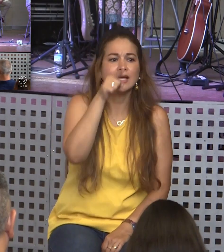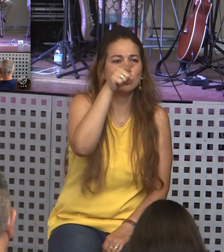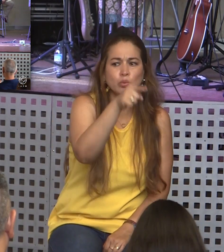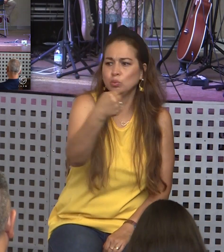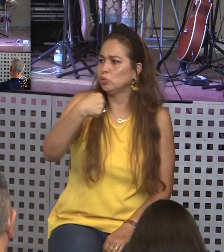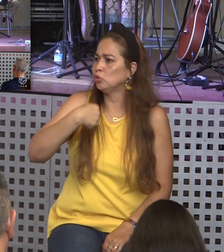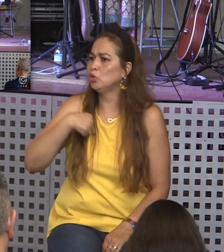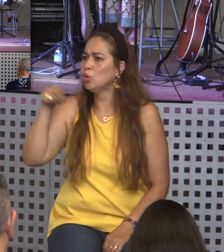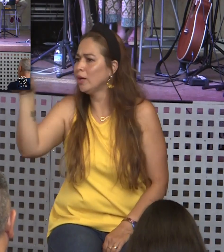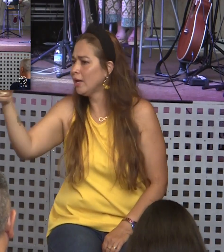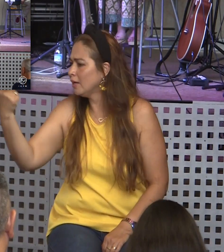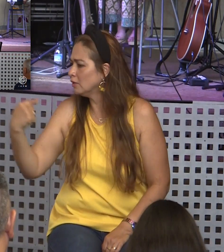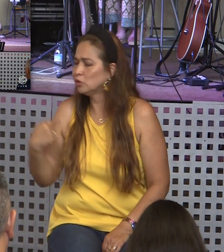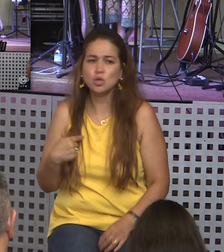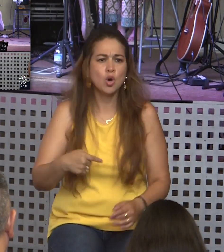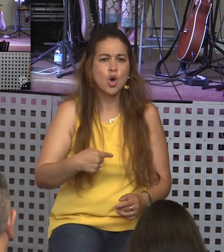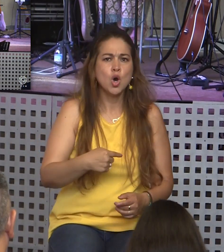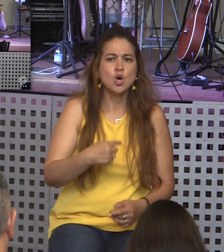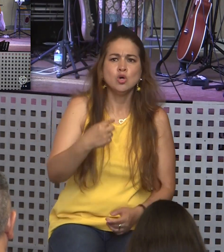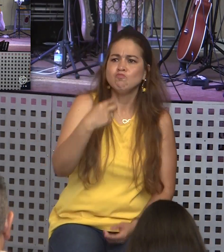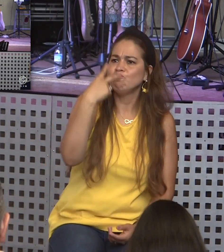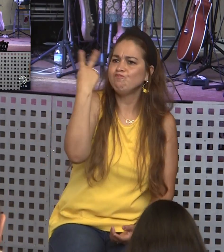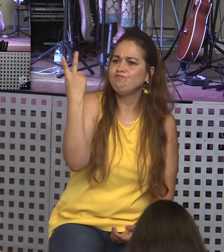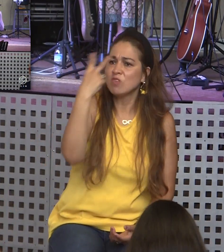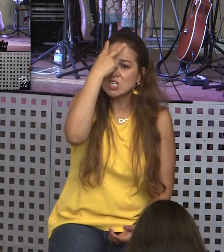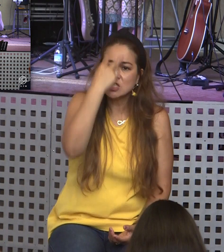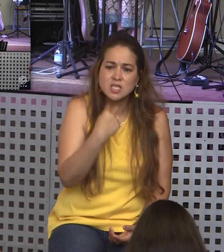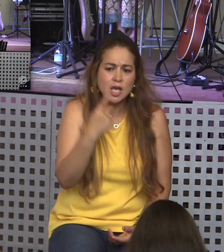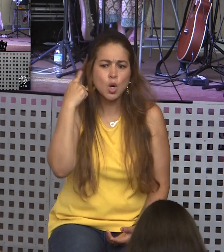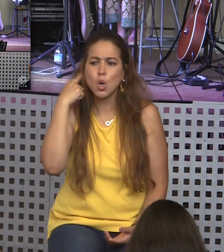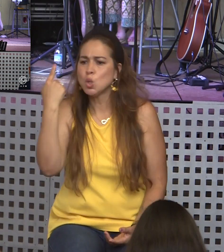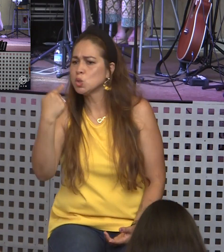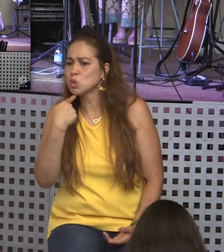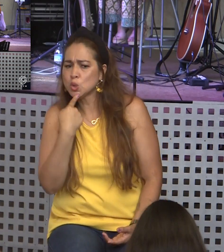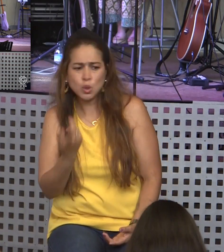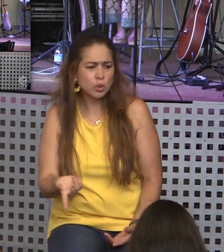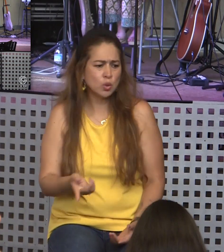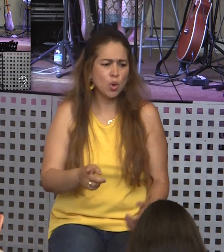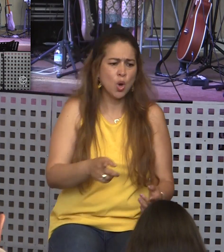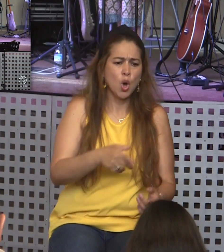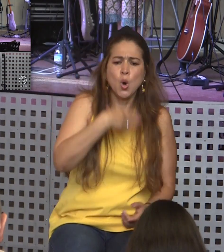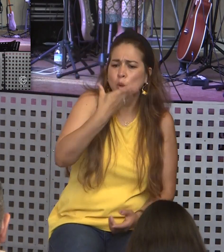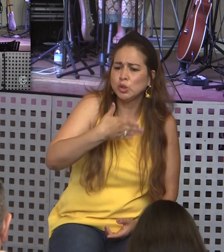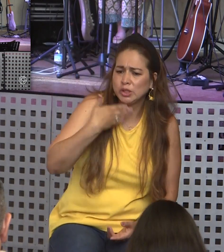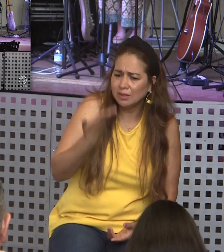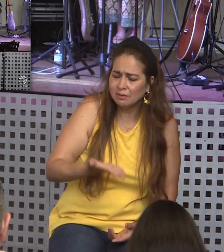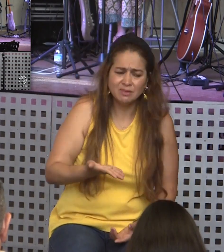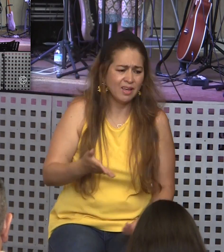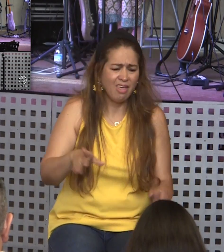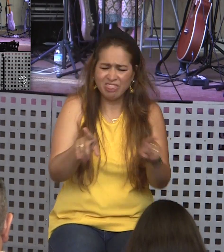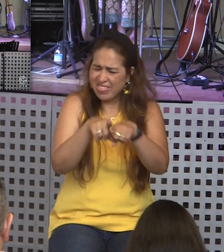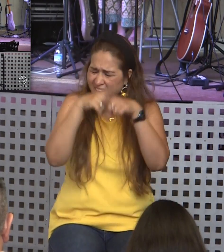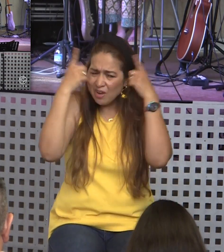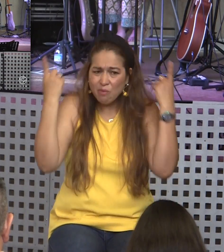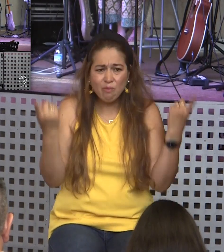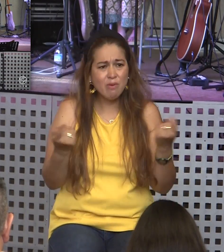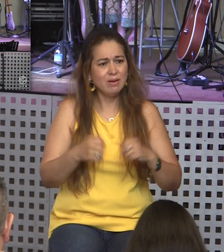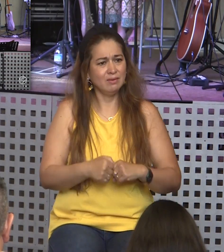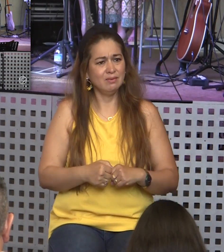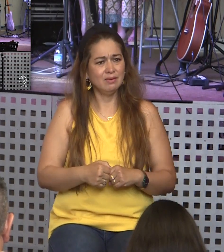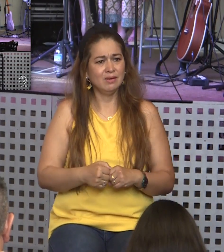tiempo convertido, ni siquiera por conocimiento bíblico. No discrimina por nada. Si eres hijo, si eres